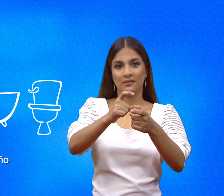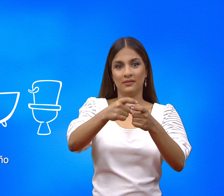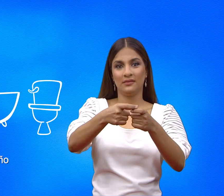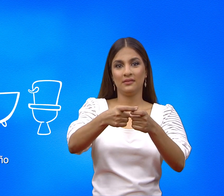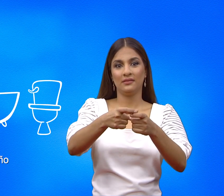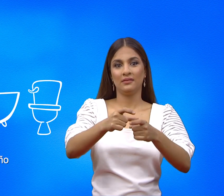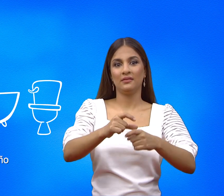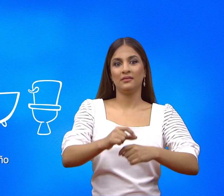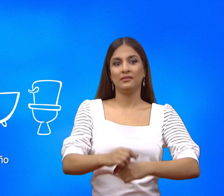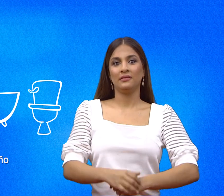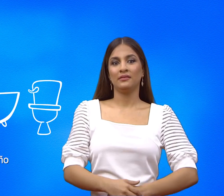baño